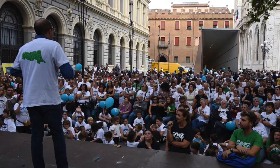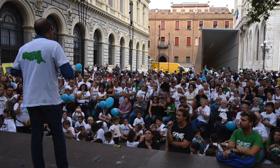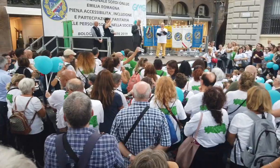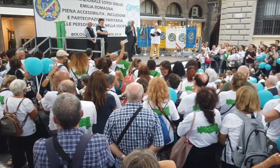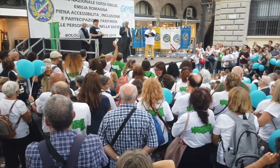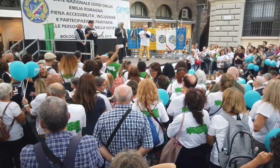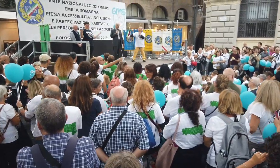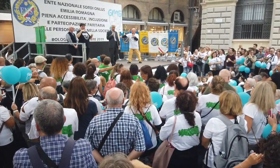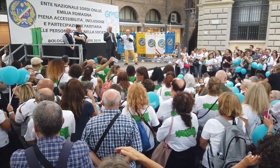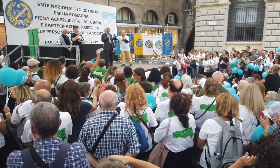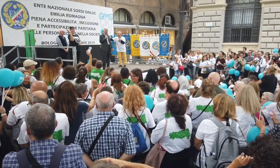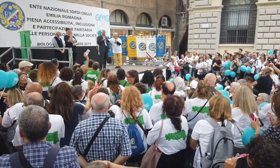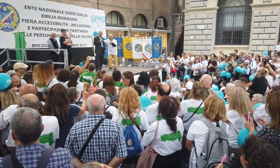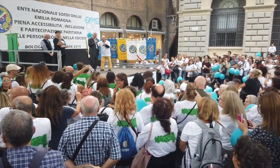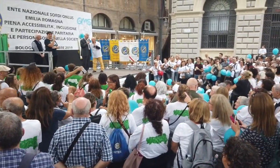a Bologna.